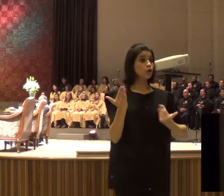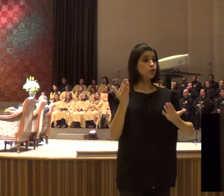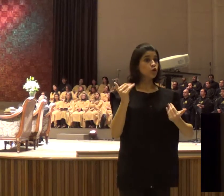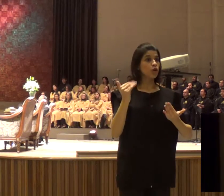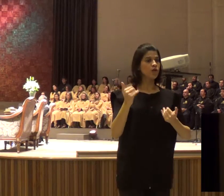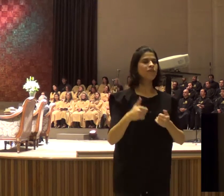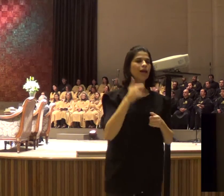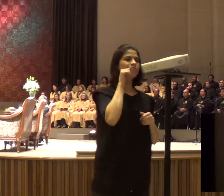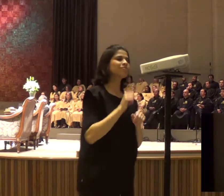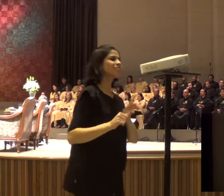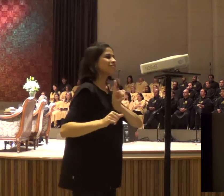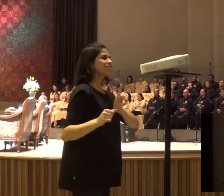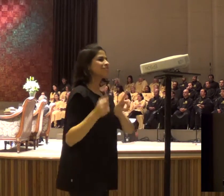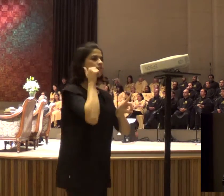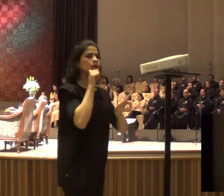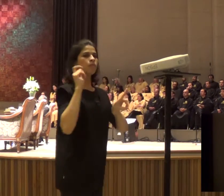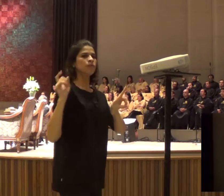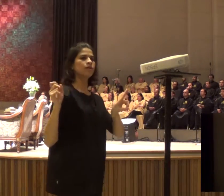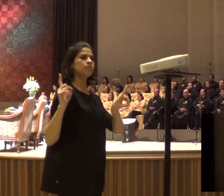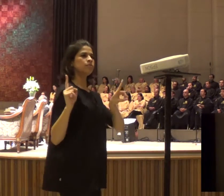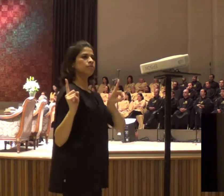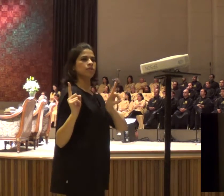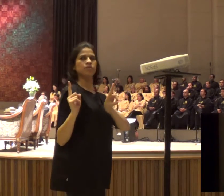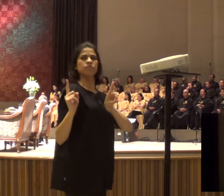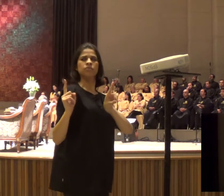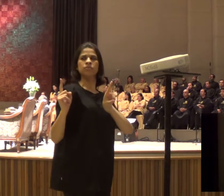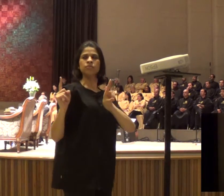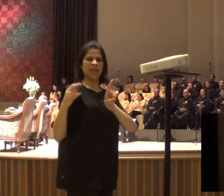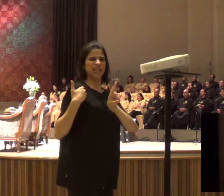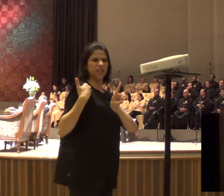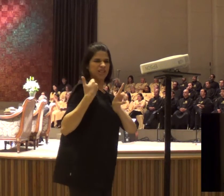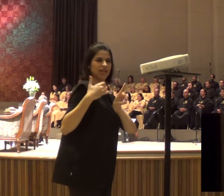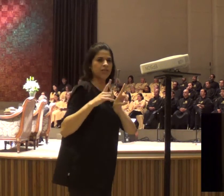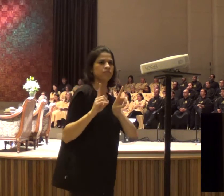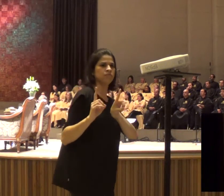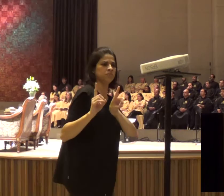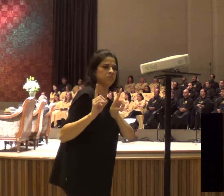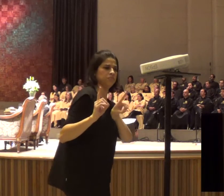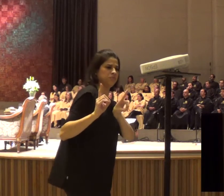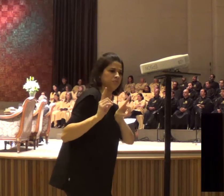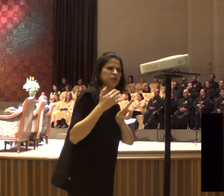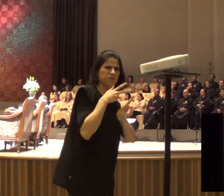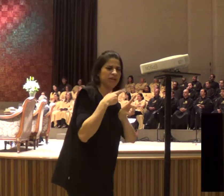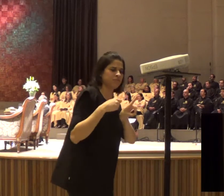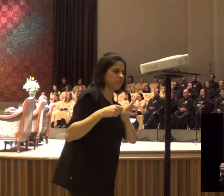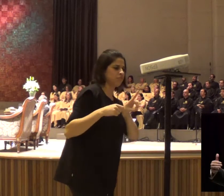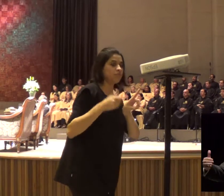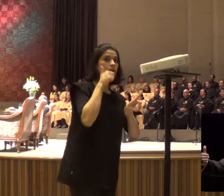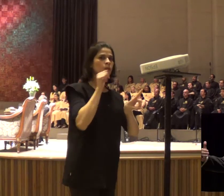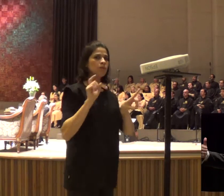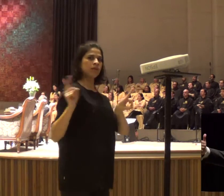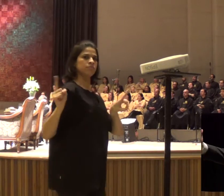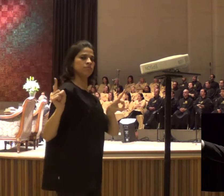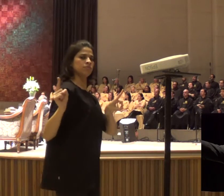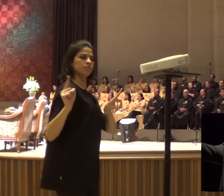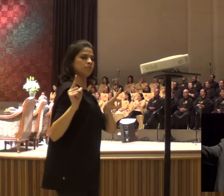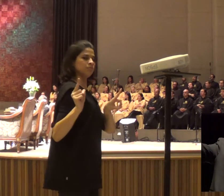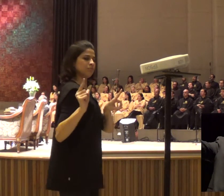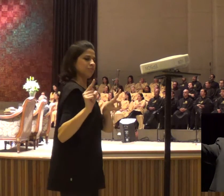caminhar do lado dela, ela é mais uma senhora, mais idosa, andava um pouquinho mais devagar, essa jovem foi passando, na frente dela, chegou